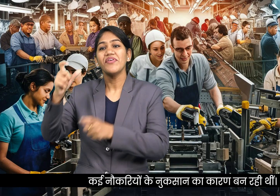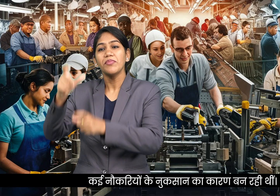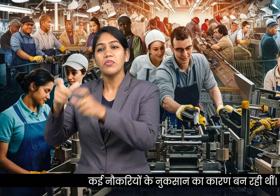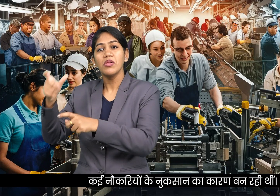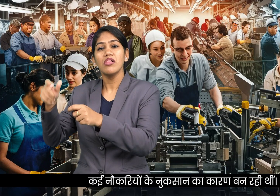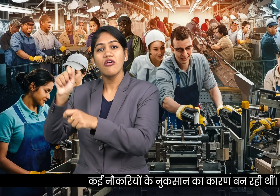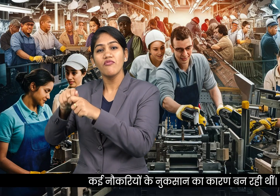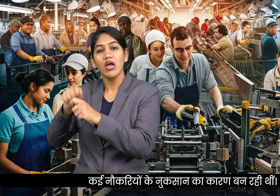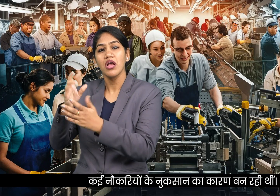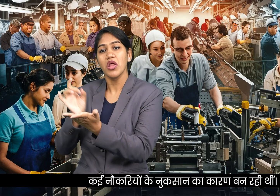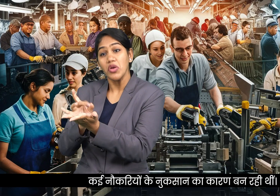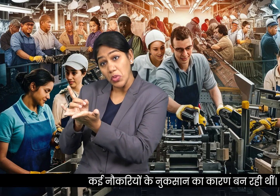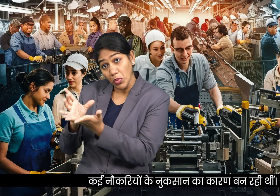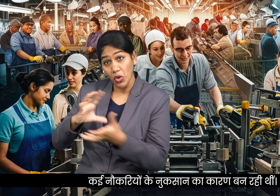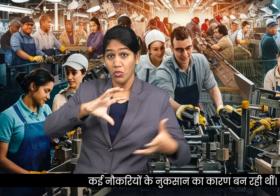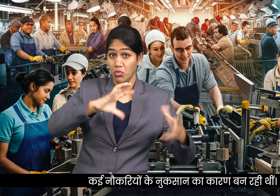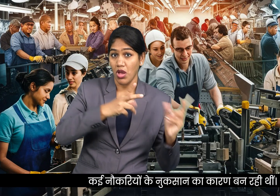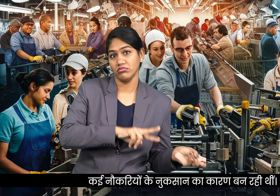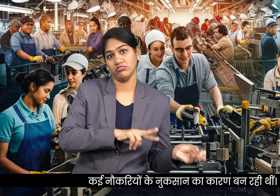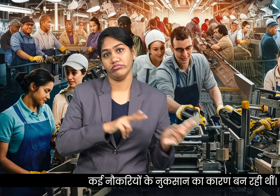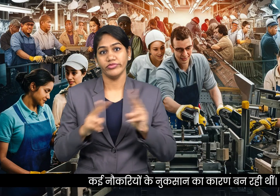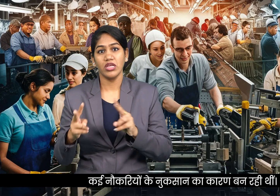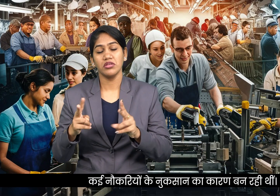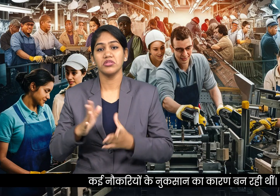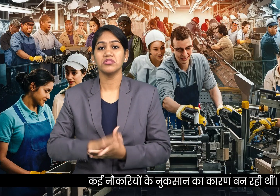के नुकसान का कारण भी बन रही थी।